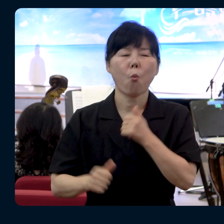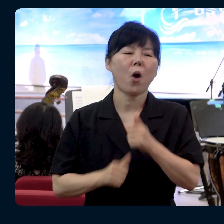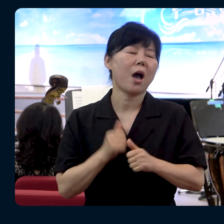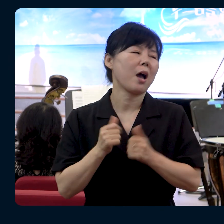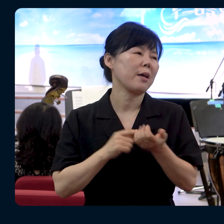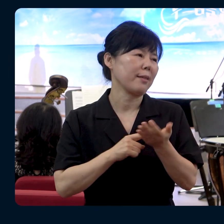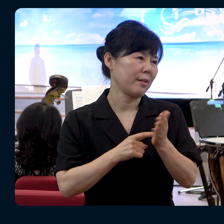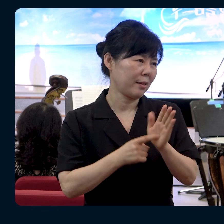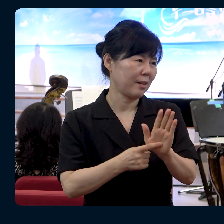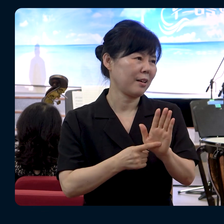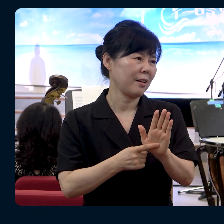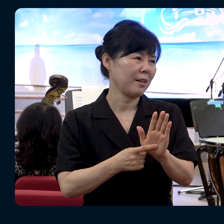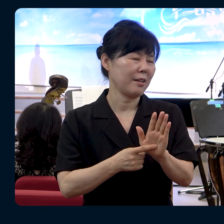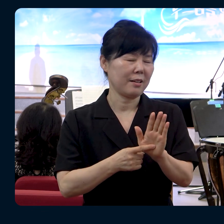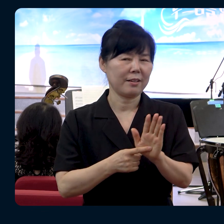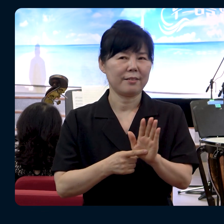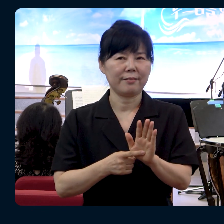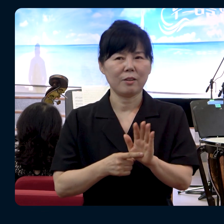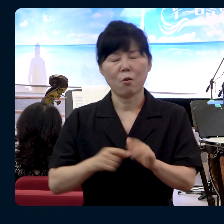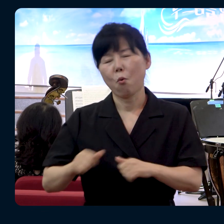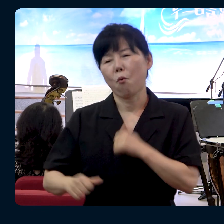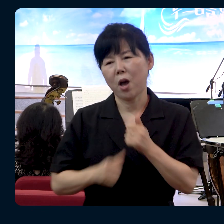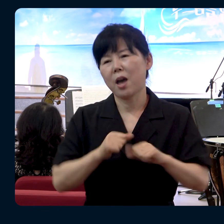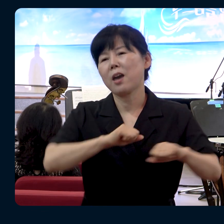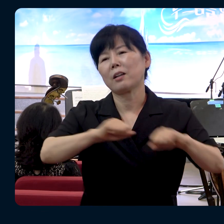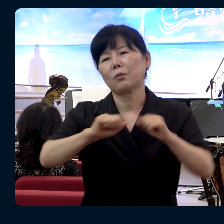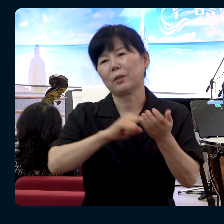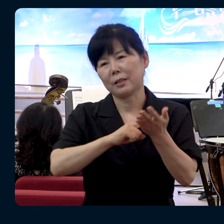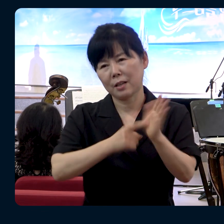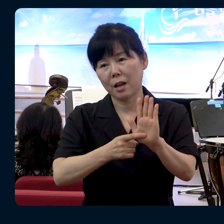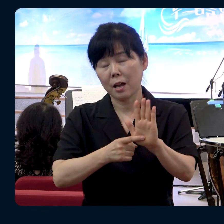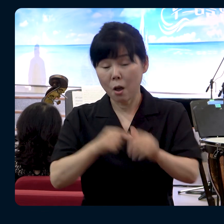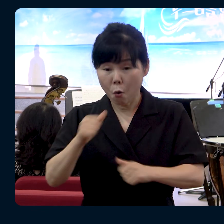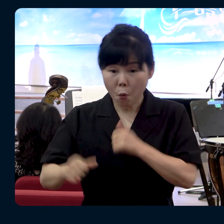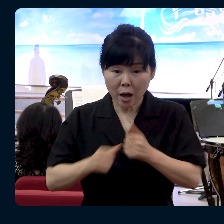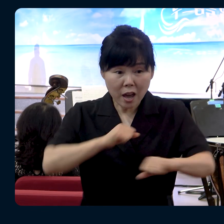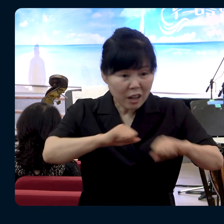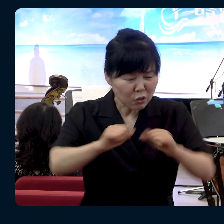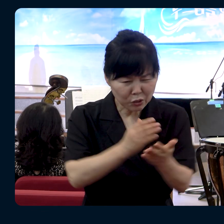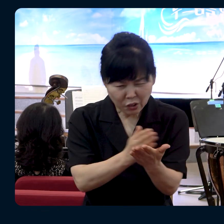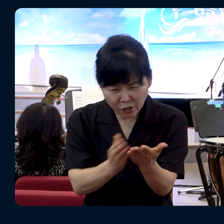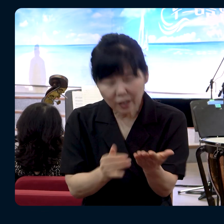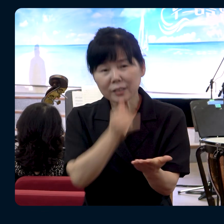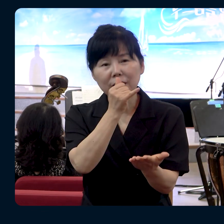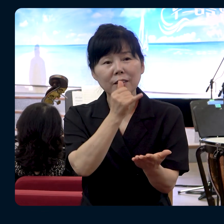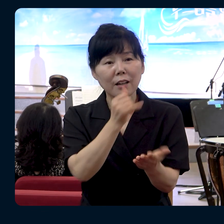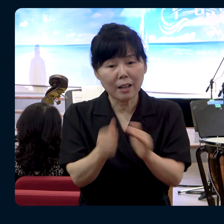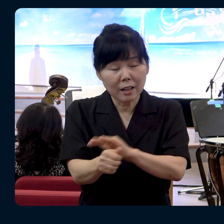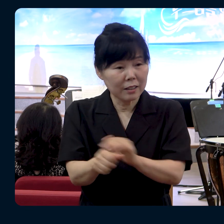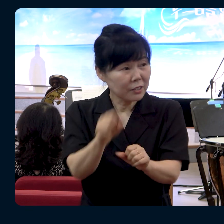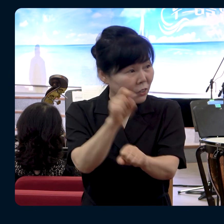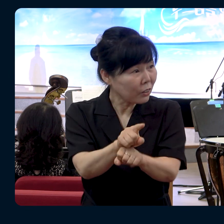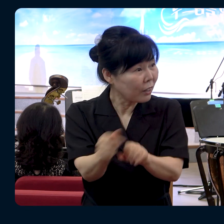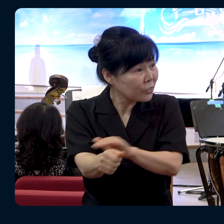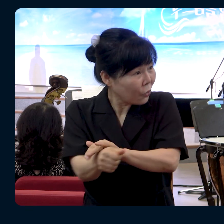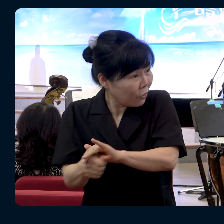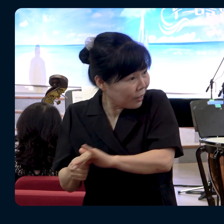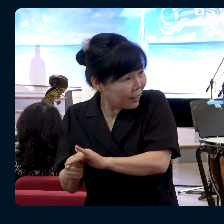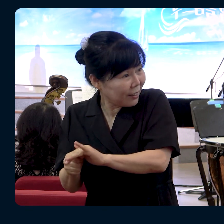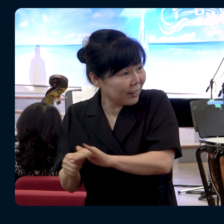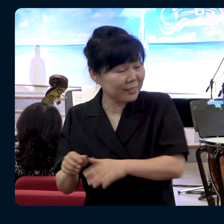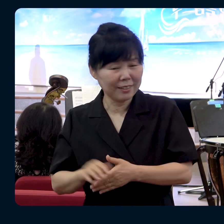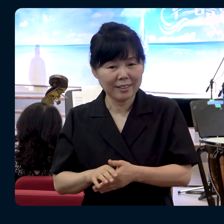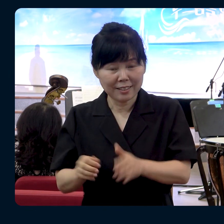듭니다. 그리고 분노의 행동을 취하죠. 분노의 행동은 또 여러 가지입니다. 어떤 소극적인 사람들은 착한